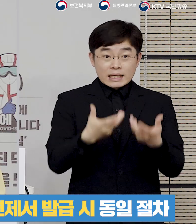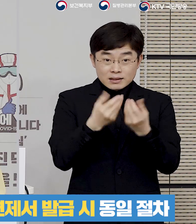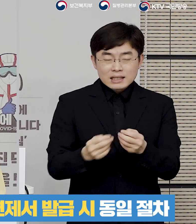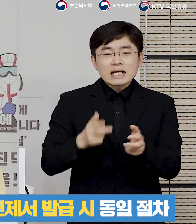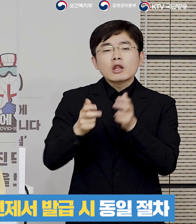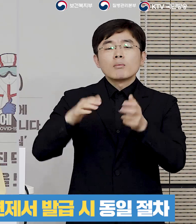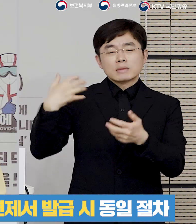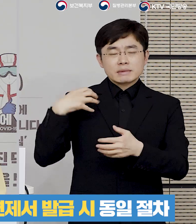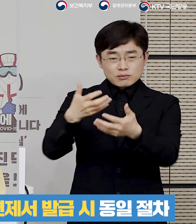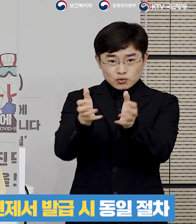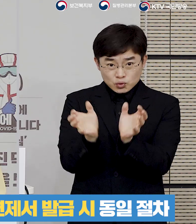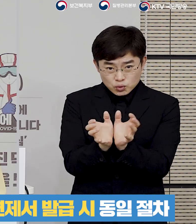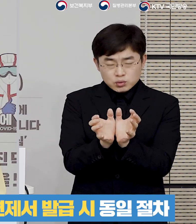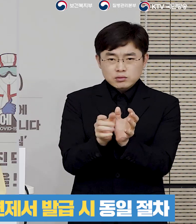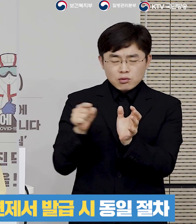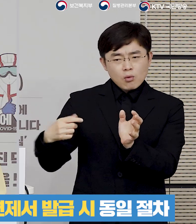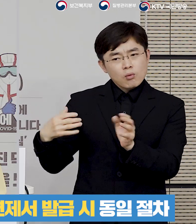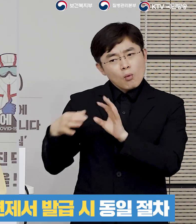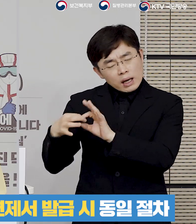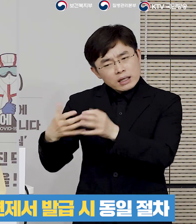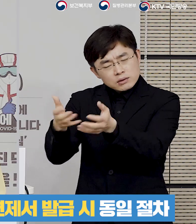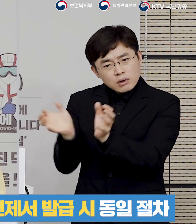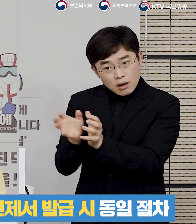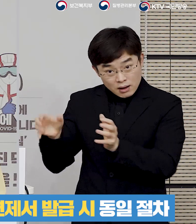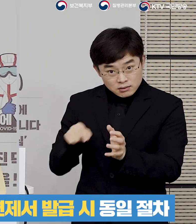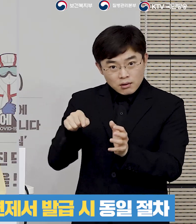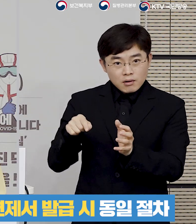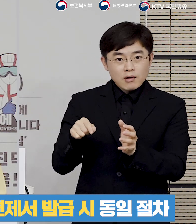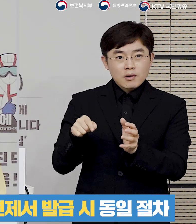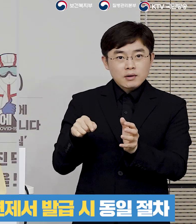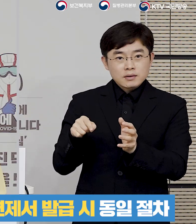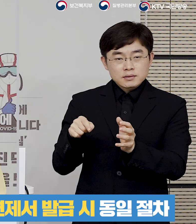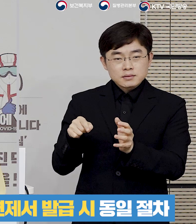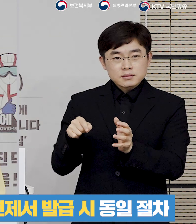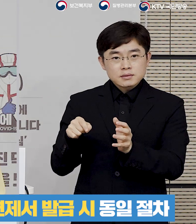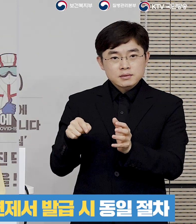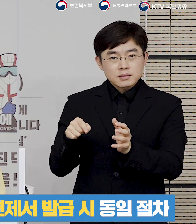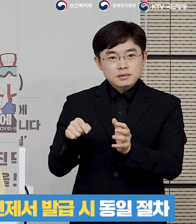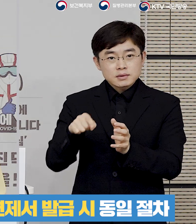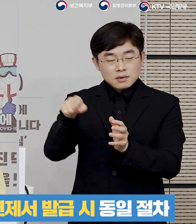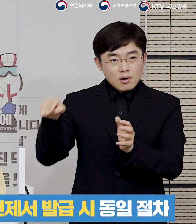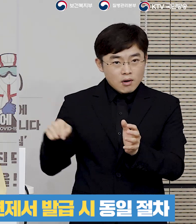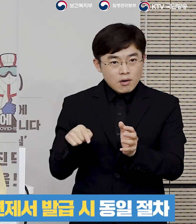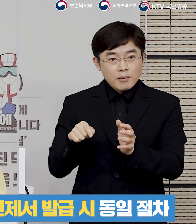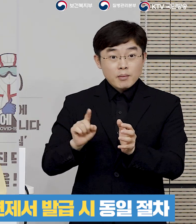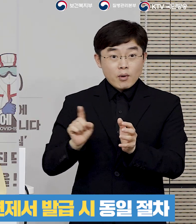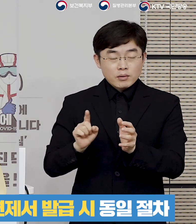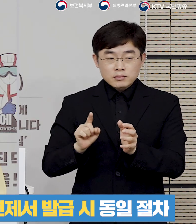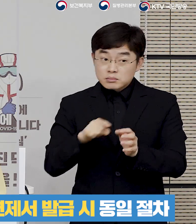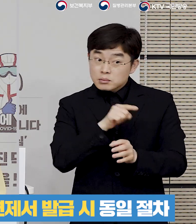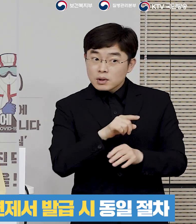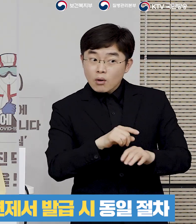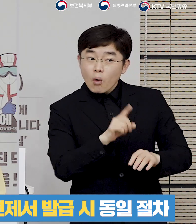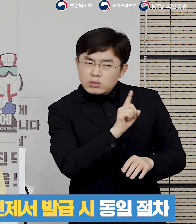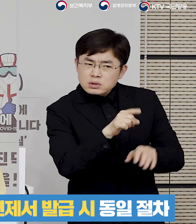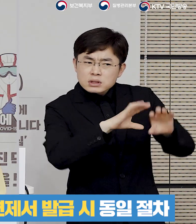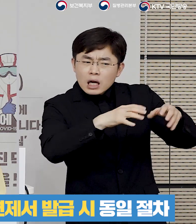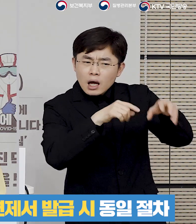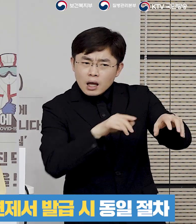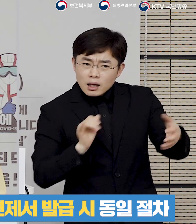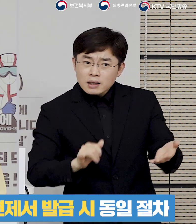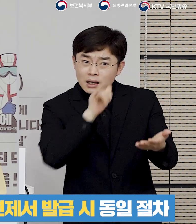기업인들 같은 경우도 산업부나 이제 관련 부처에서 적극 이제 협조를 통해서 해당